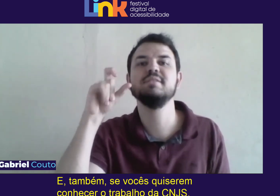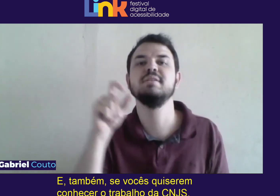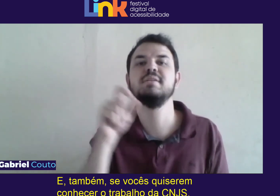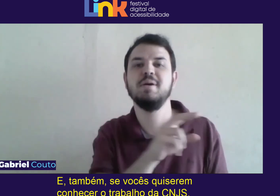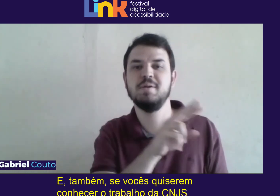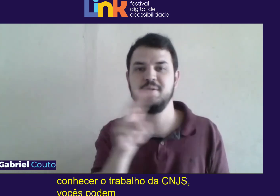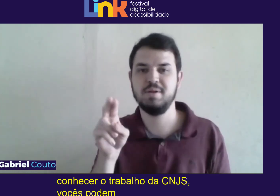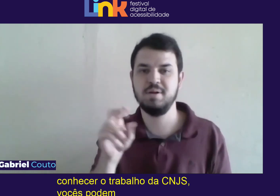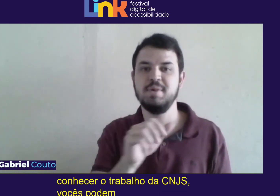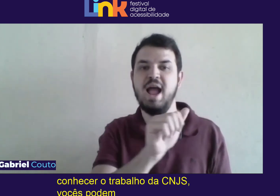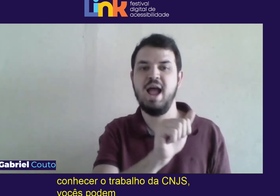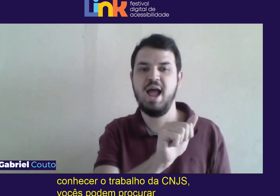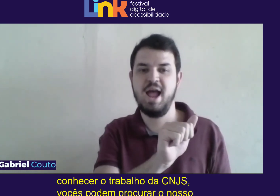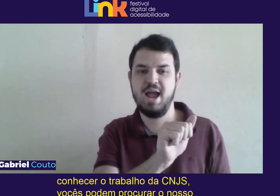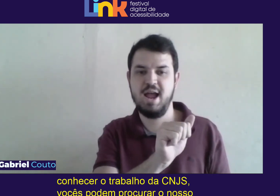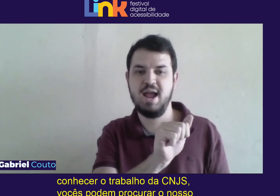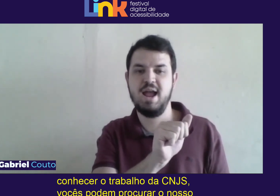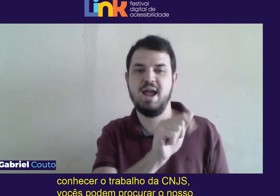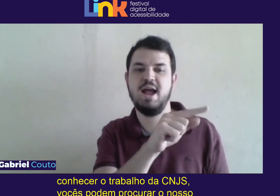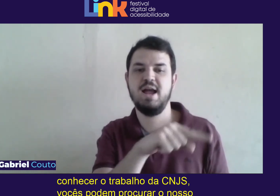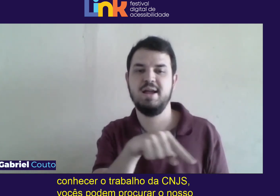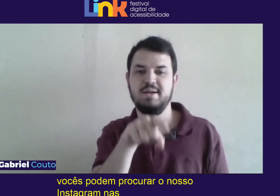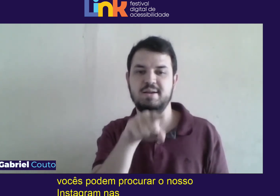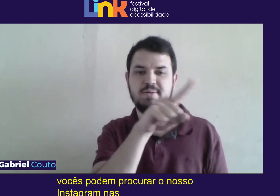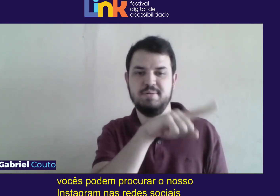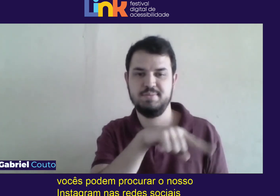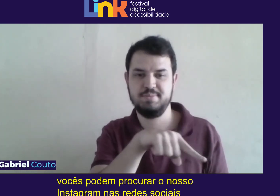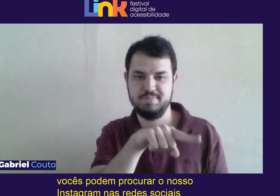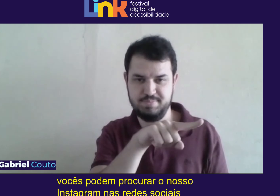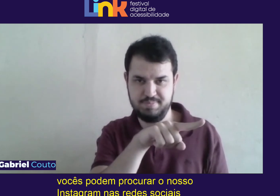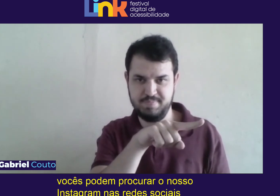Instagram nas redes sociais, que é